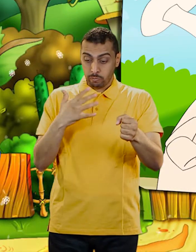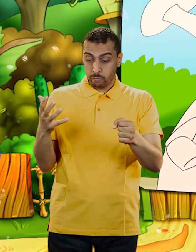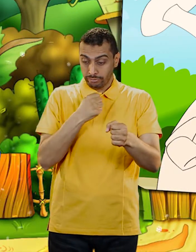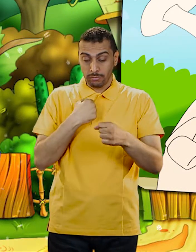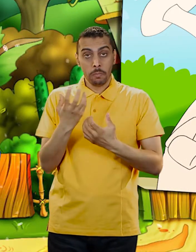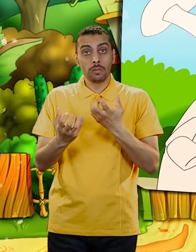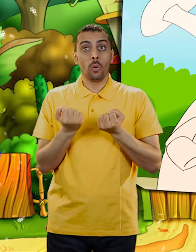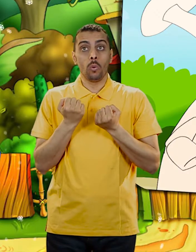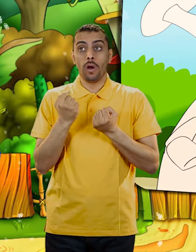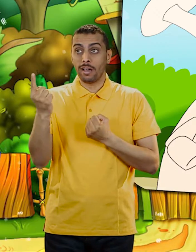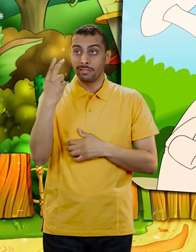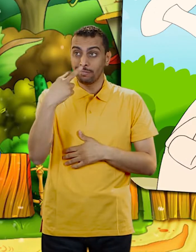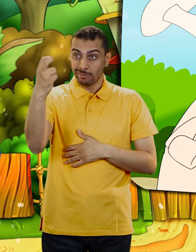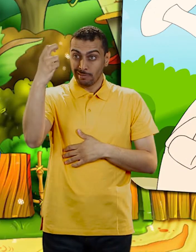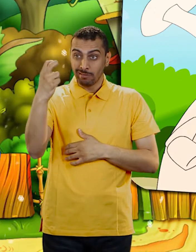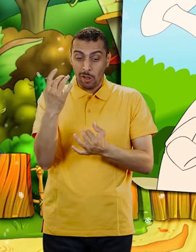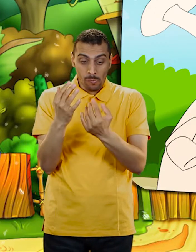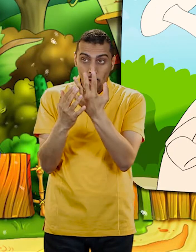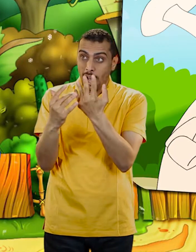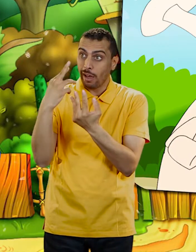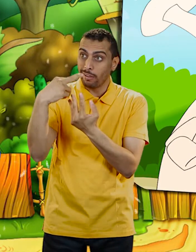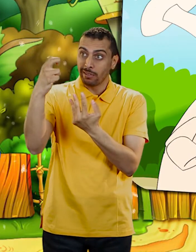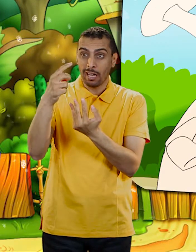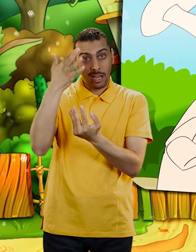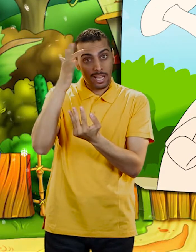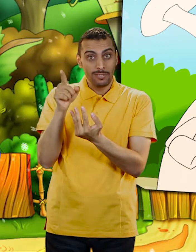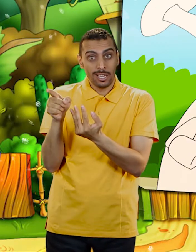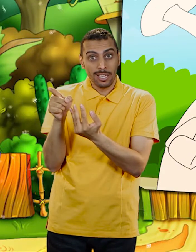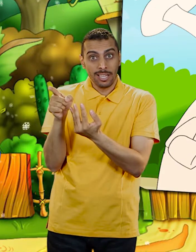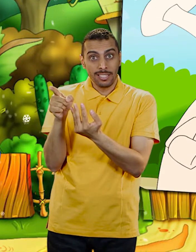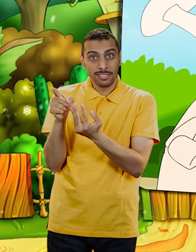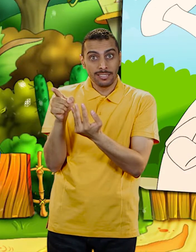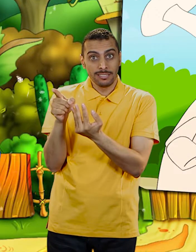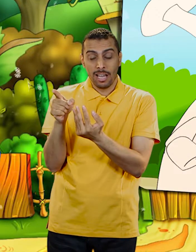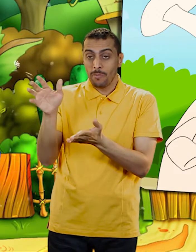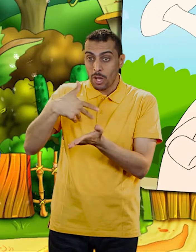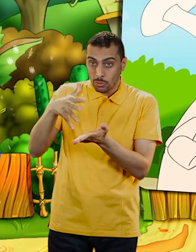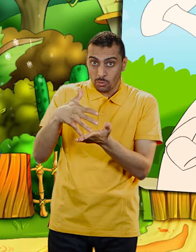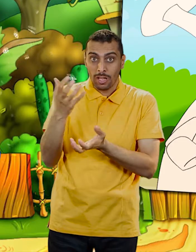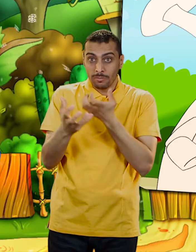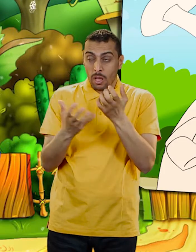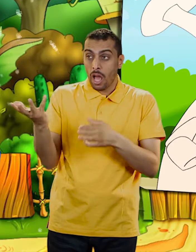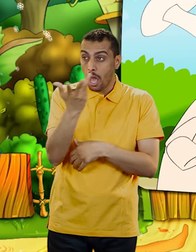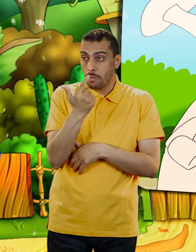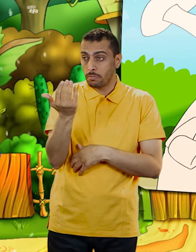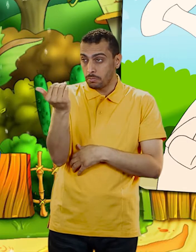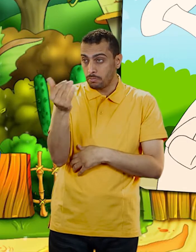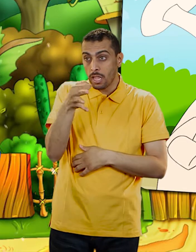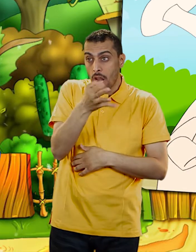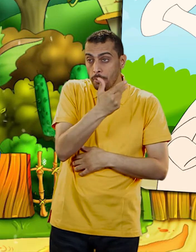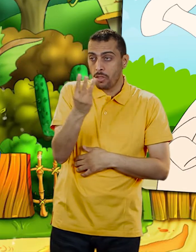وأنت أكلت رغيفين على بخار الدجاج واللحم المشوي فيكون مجموع حسابك